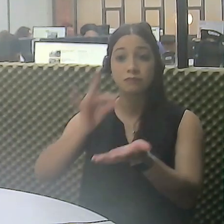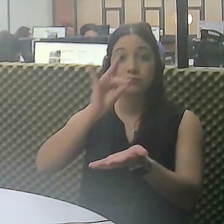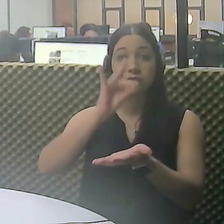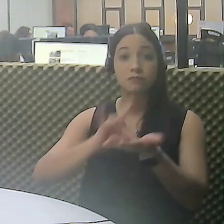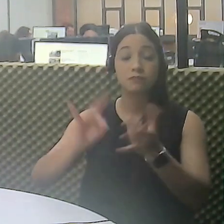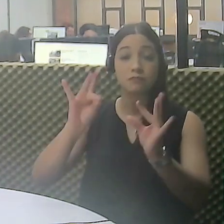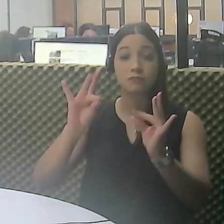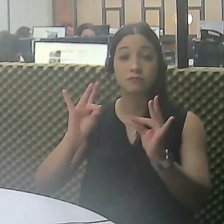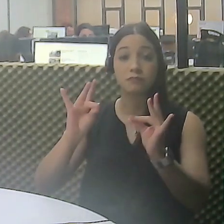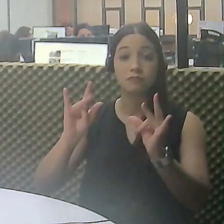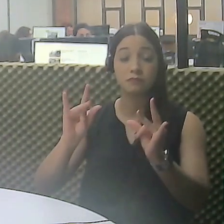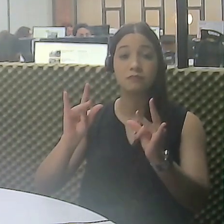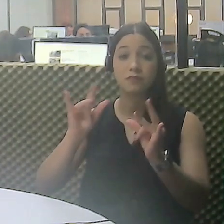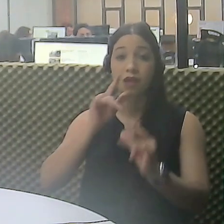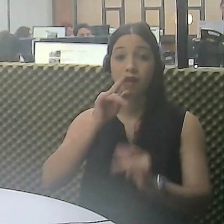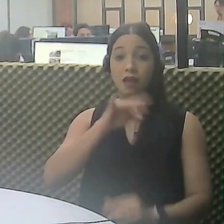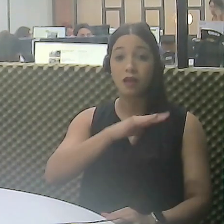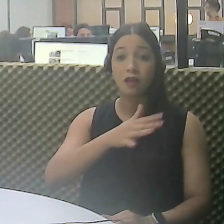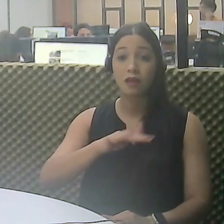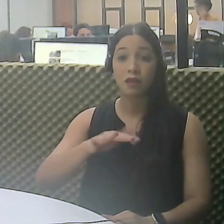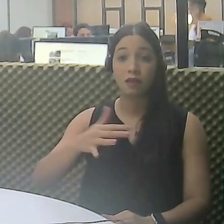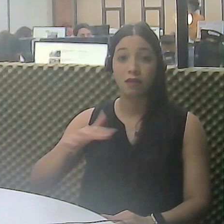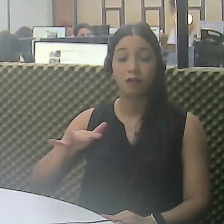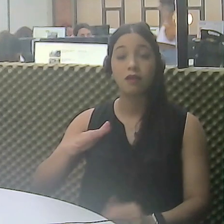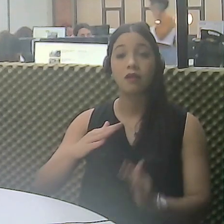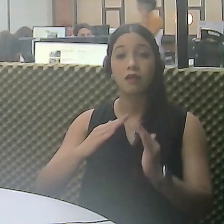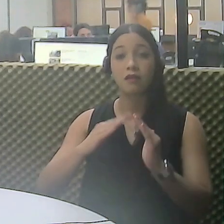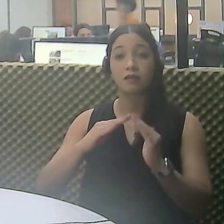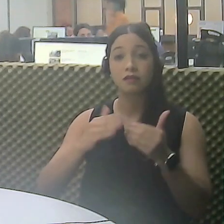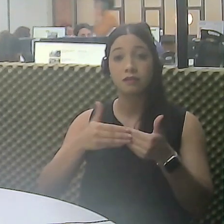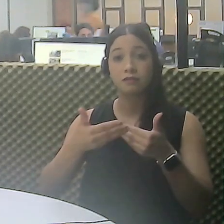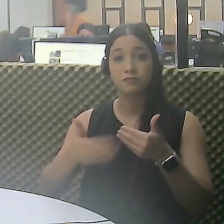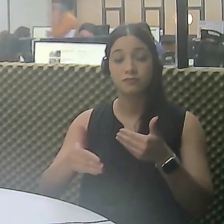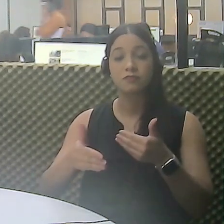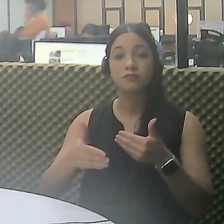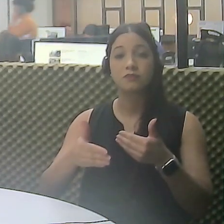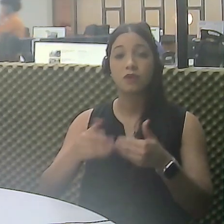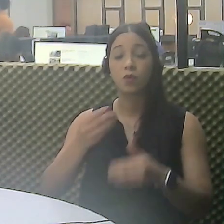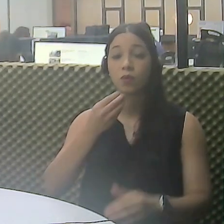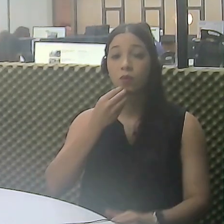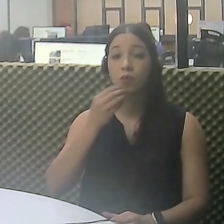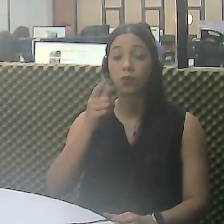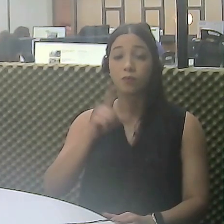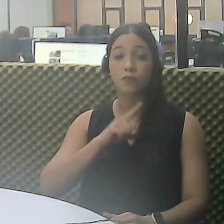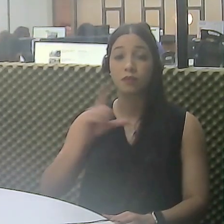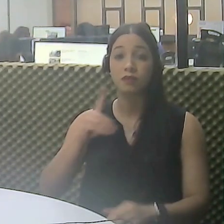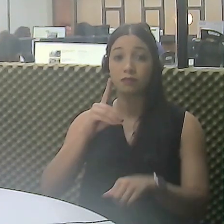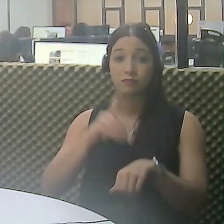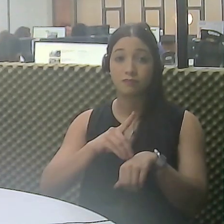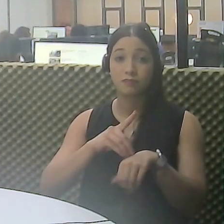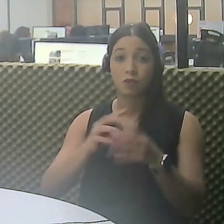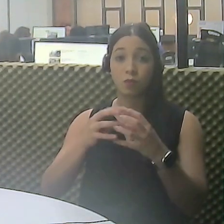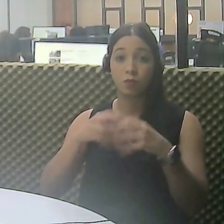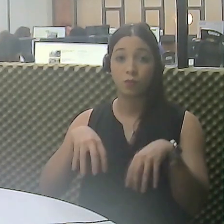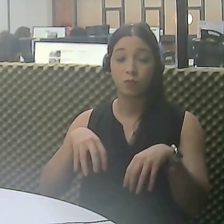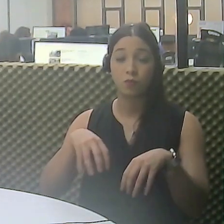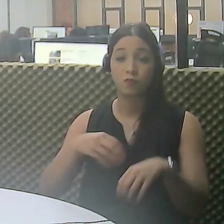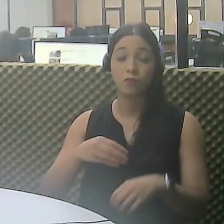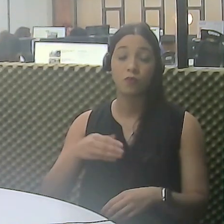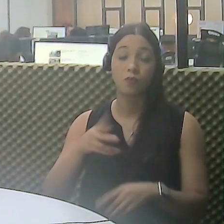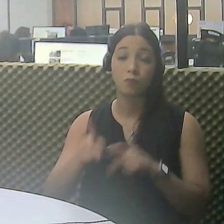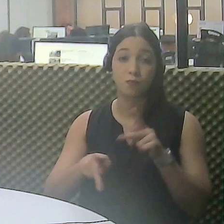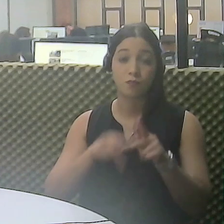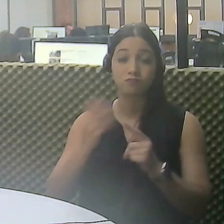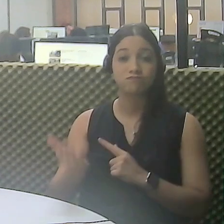eliminar essa parada que a água faz em cada quintal, dando ali a oportunidade de reprodução para o mosquito. A participação da